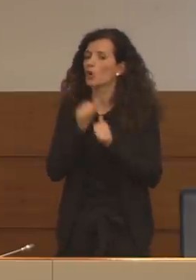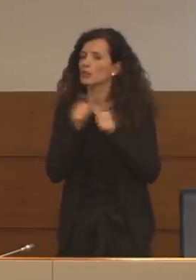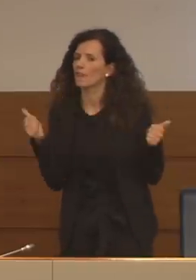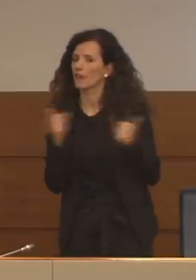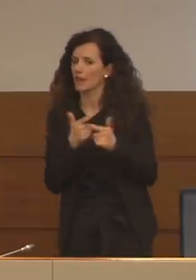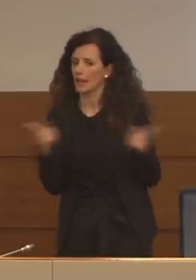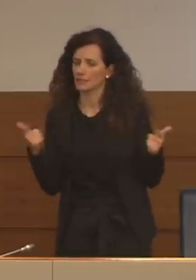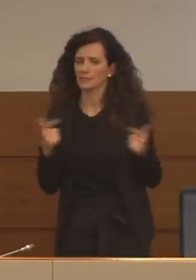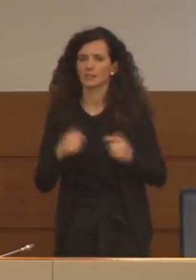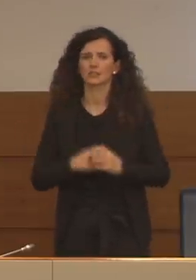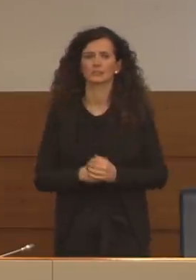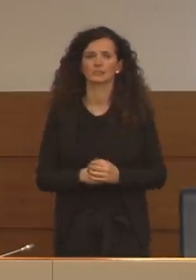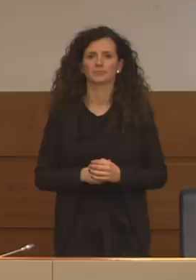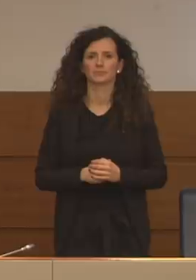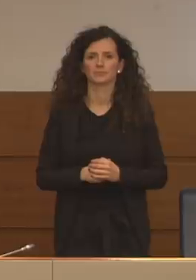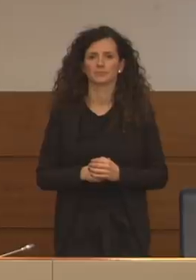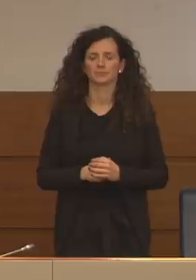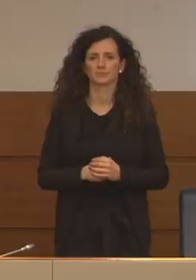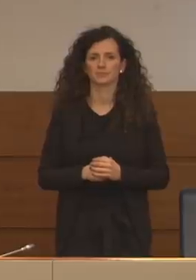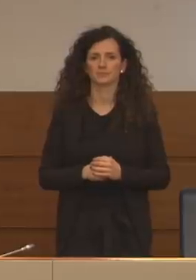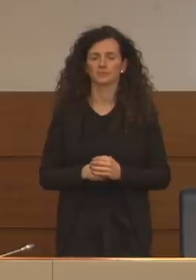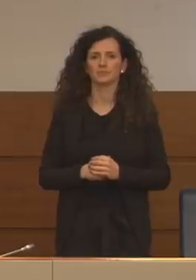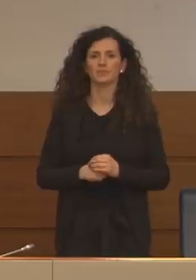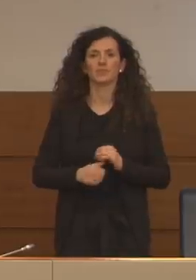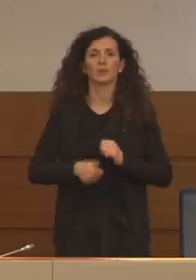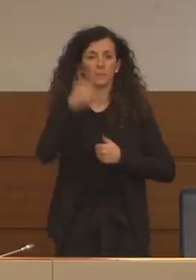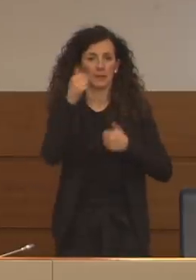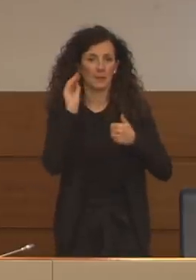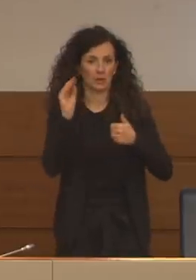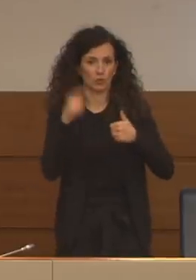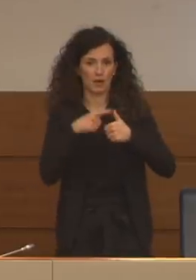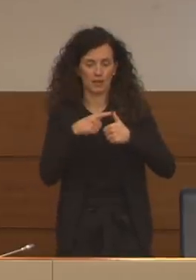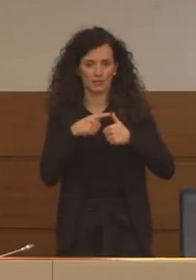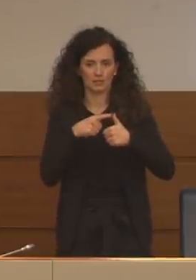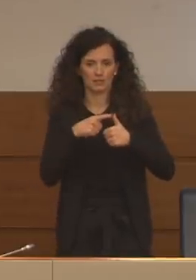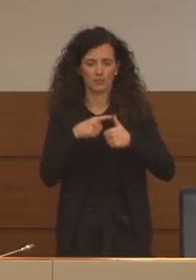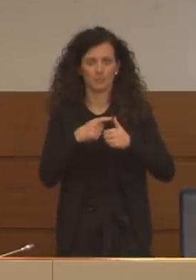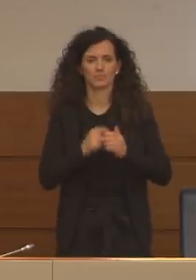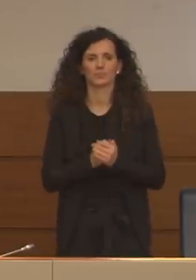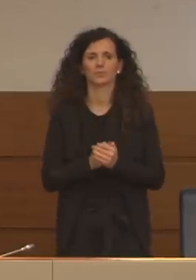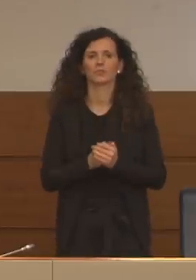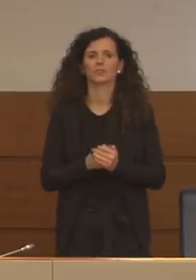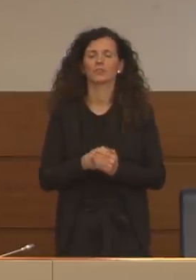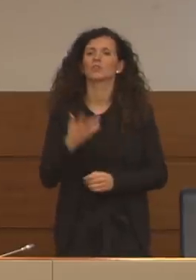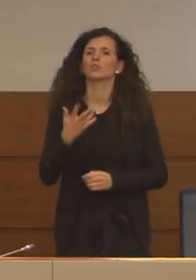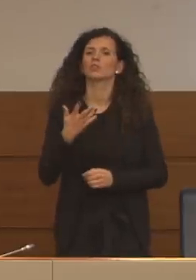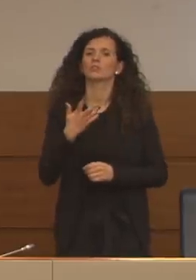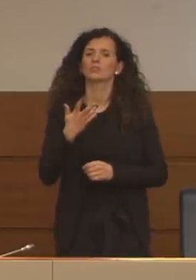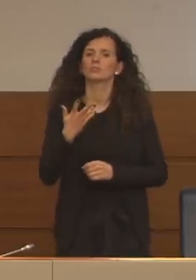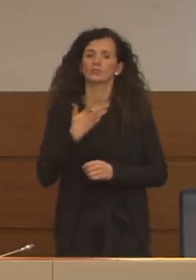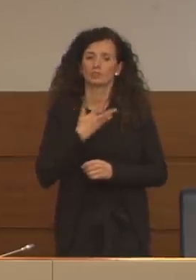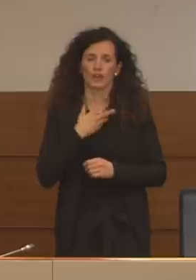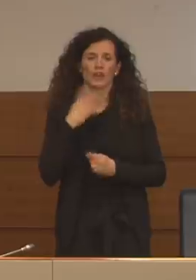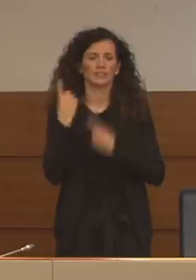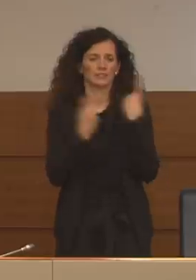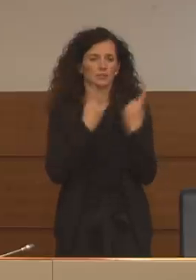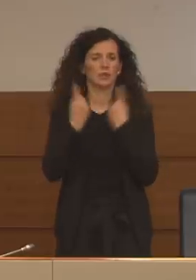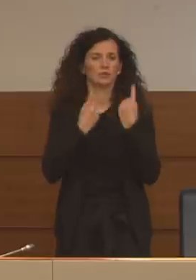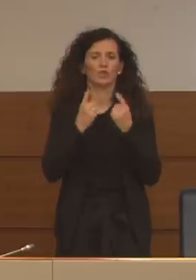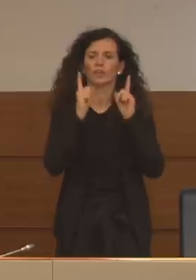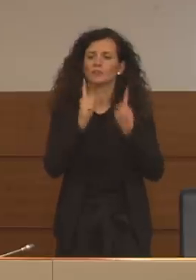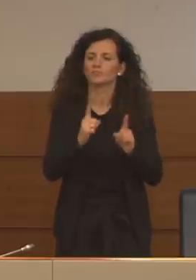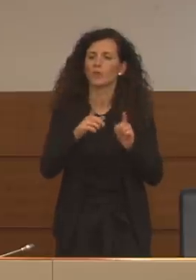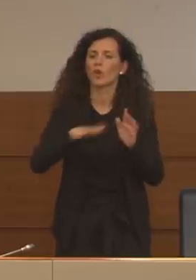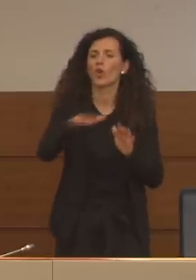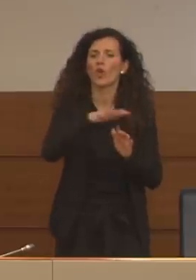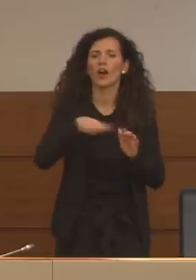allora sulla prima domanda io credo che ci sono delle realtà locali e quindi la